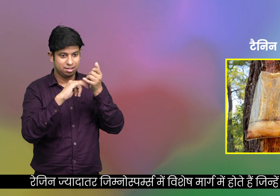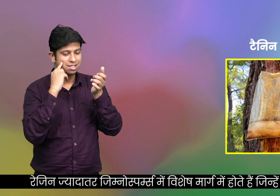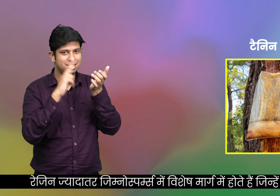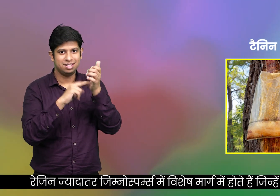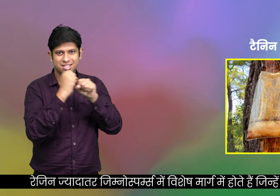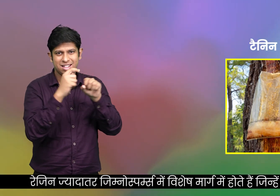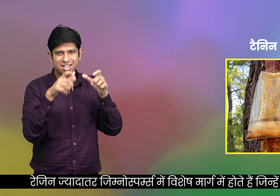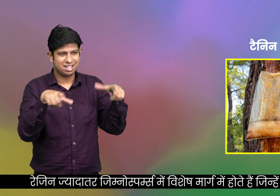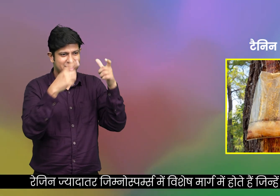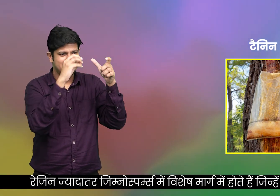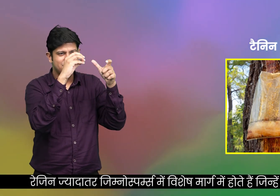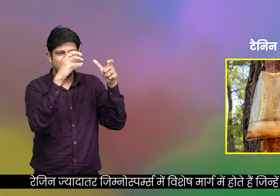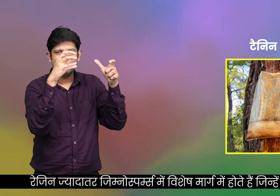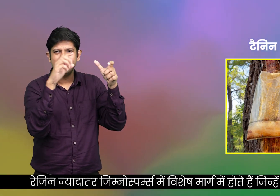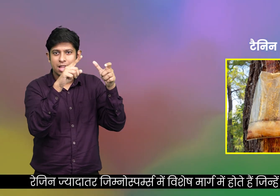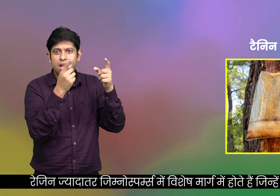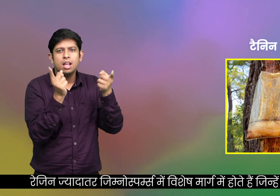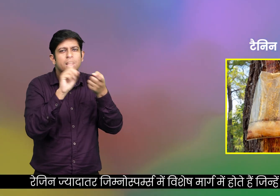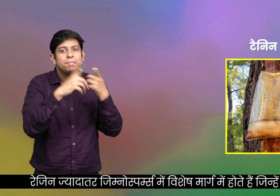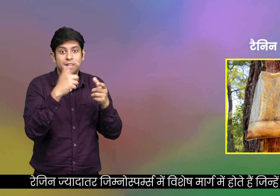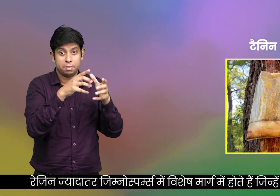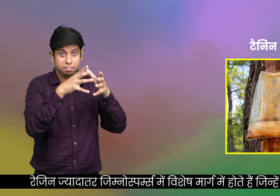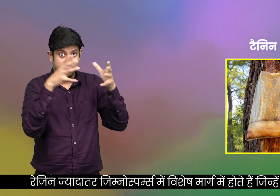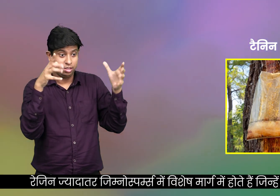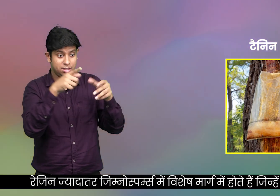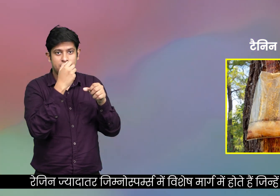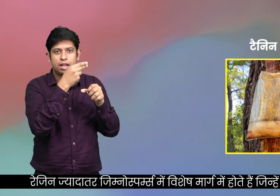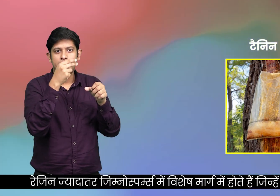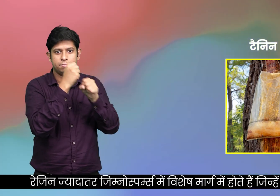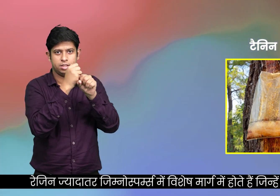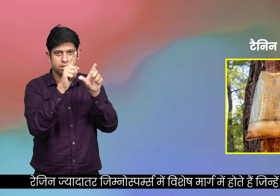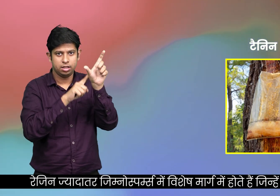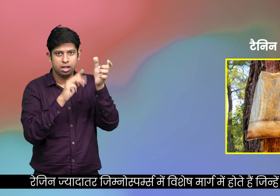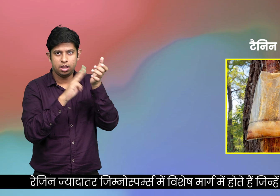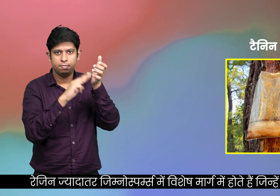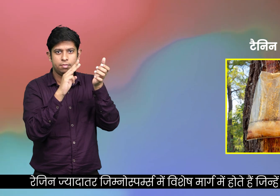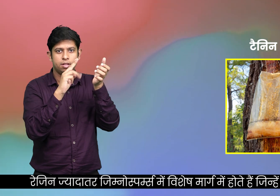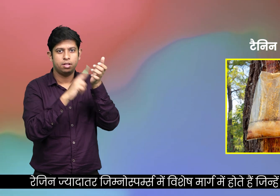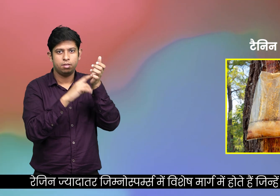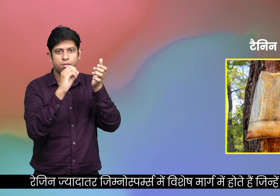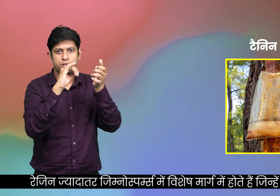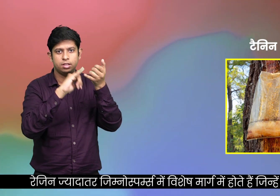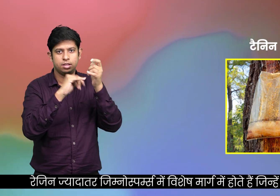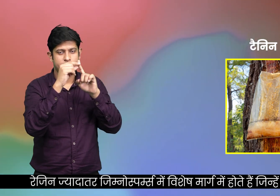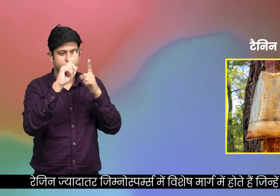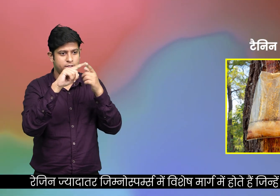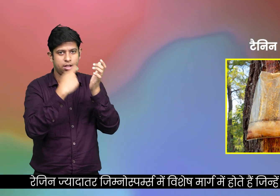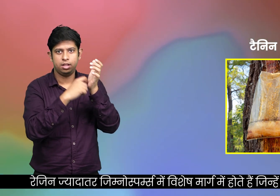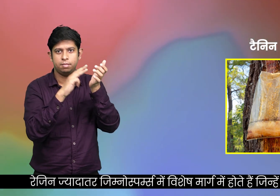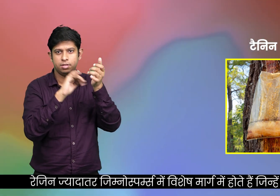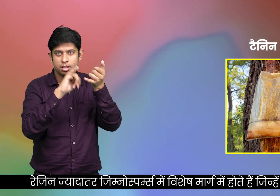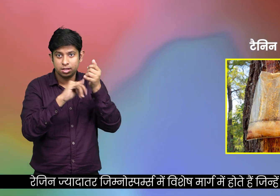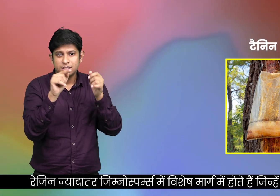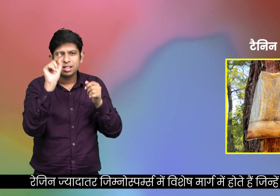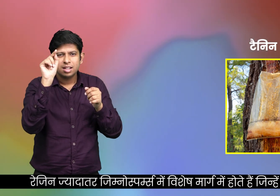रेजिन ज्यादातर जिम्नोस्पर्म्स में विशेष मार्ग में होते हैं,